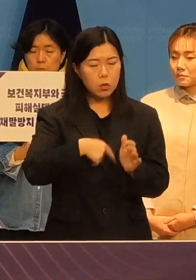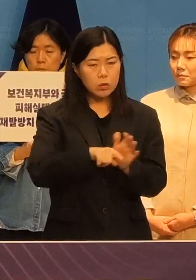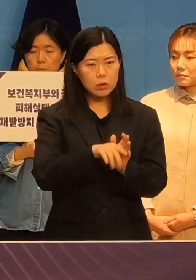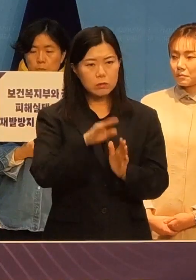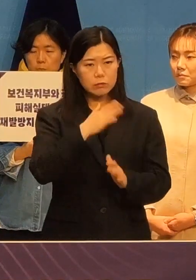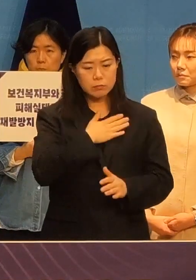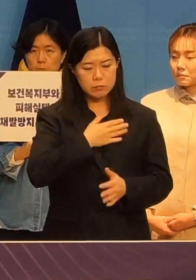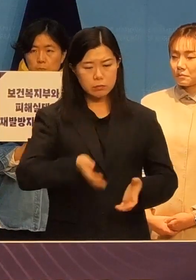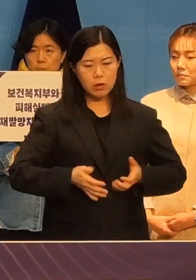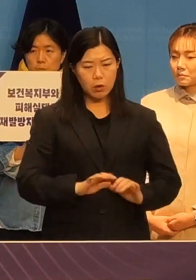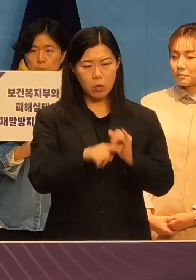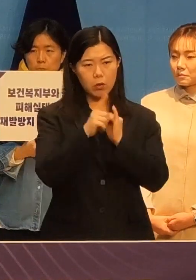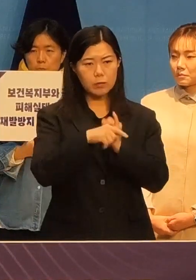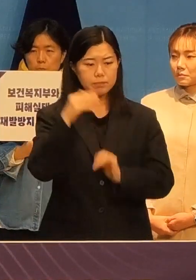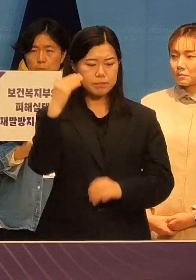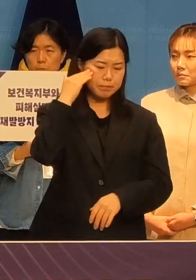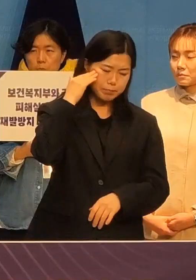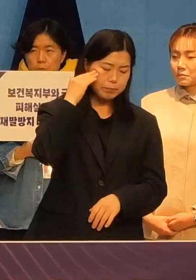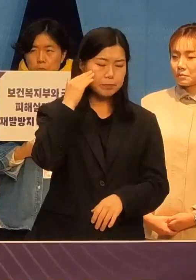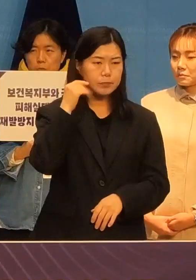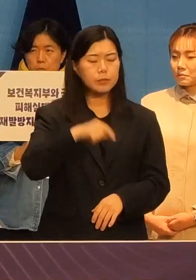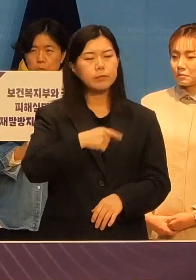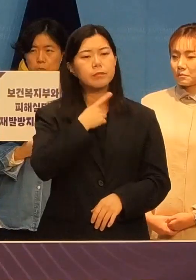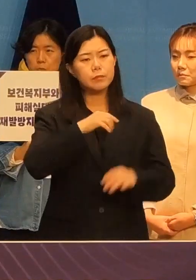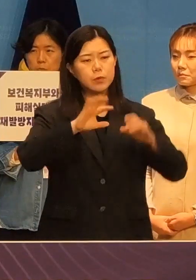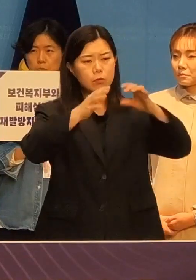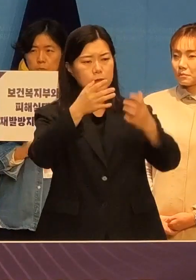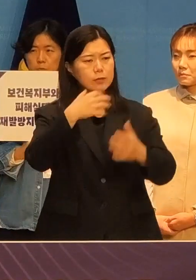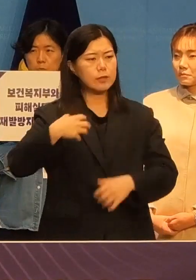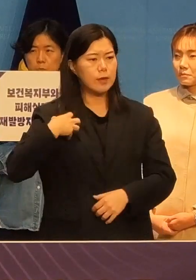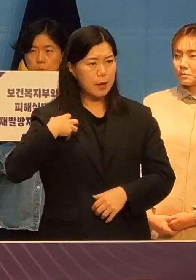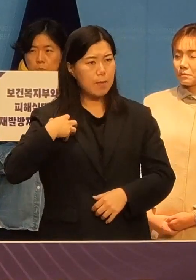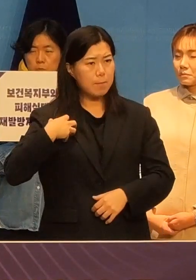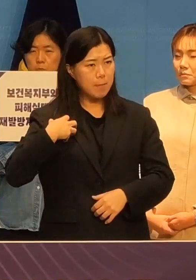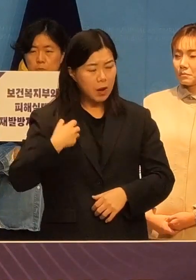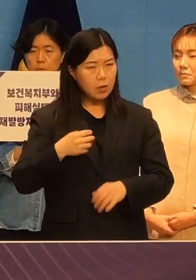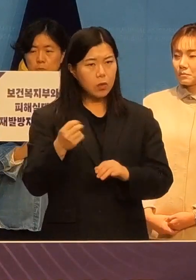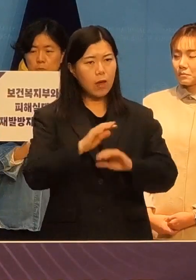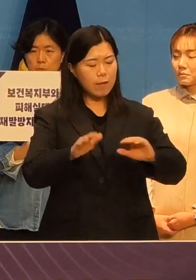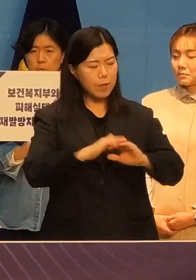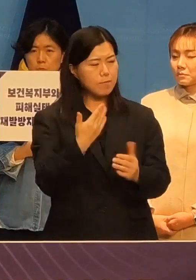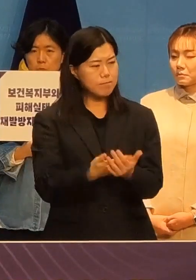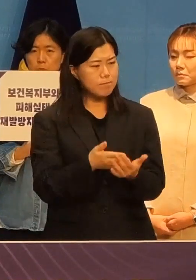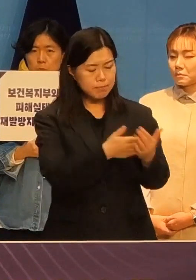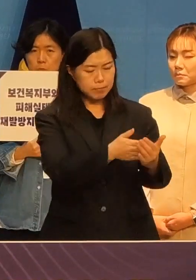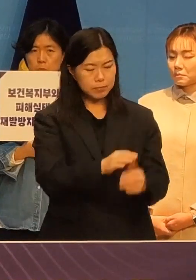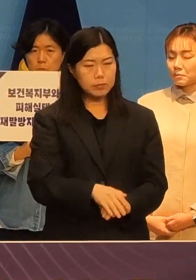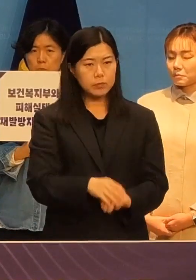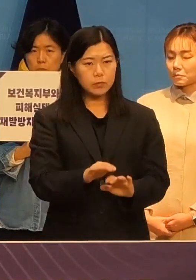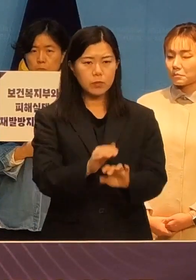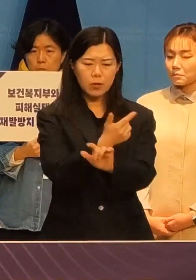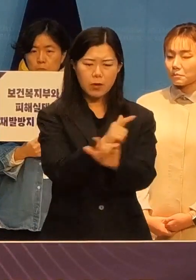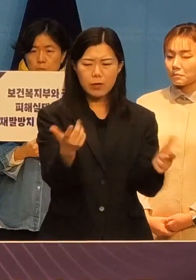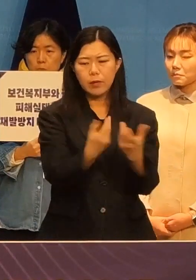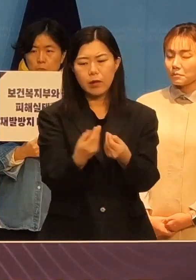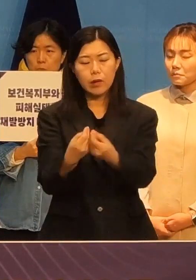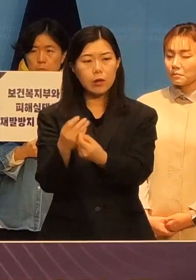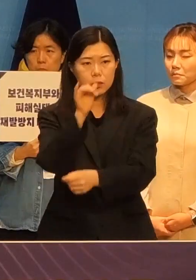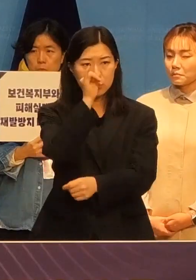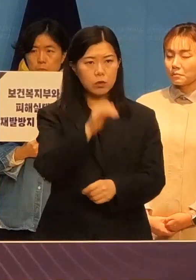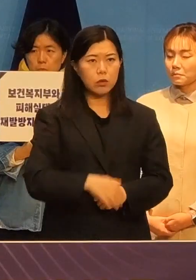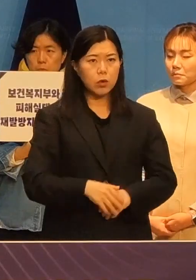재생산권을 침해해왔던 국가의 책임을 촉구합니다. 수많은 사례들이 보여줍니다.